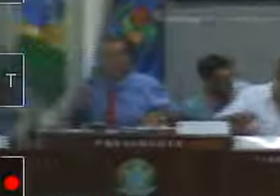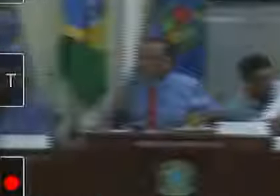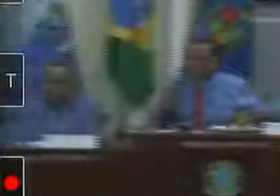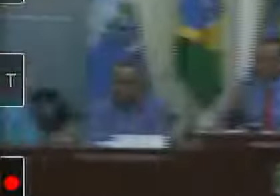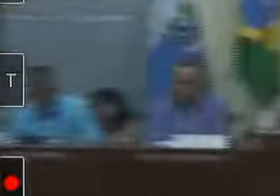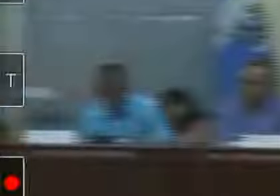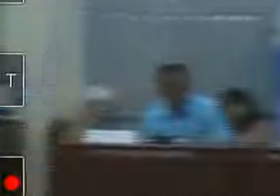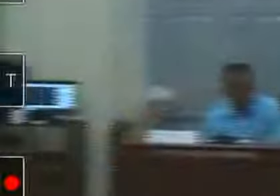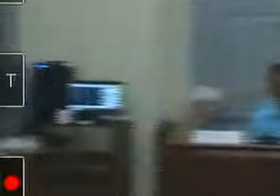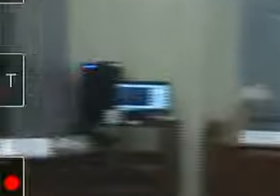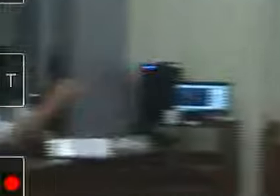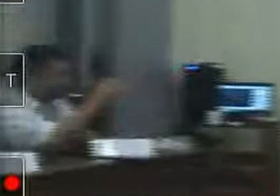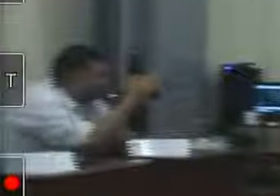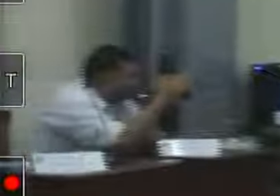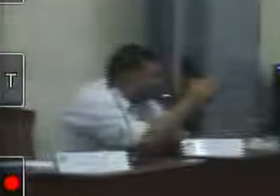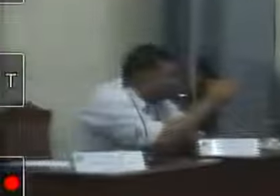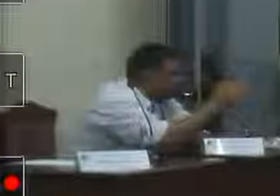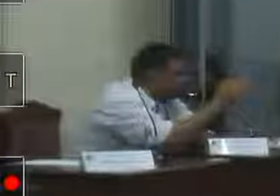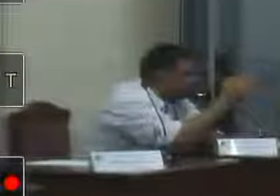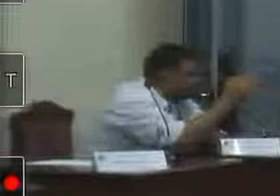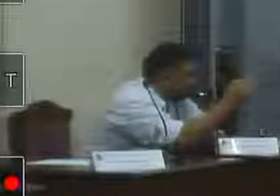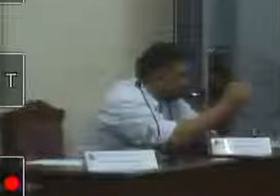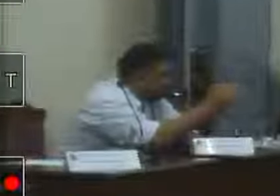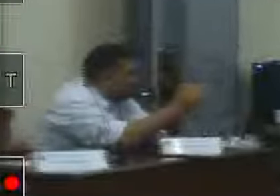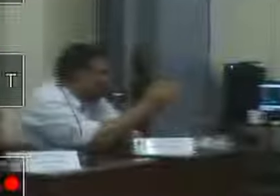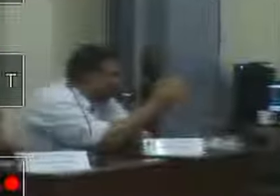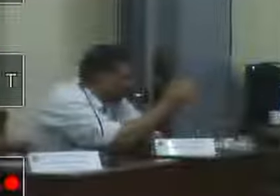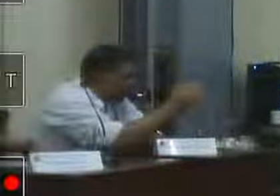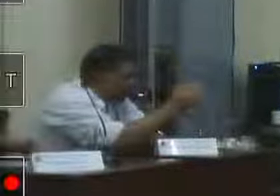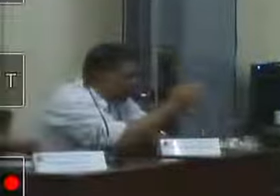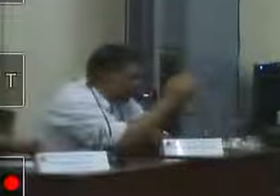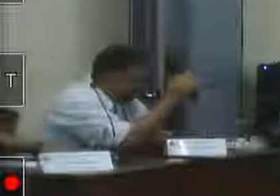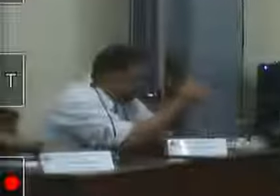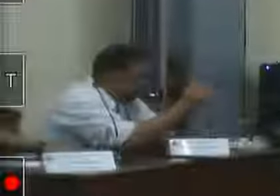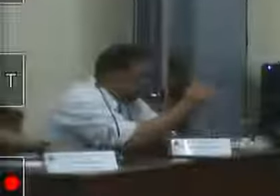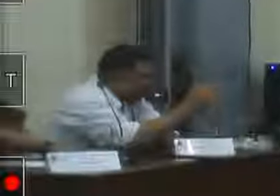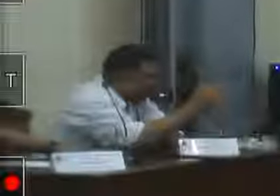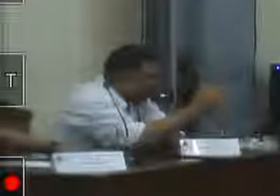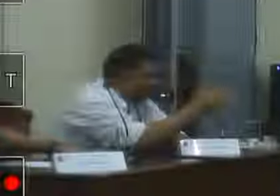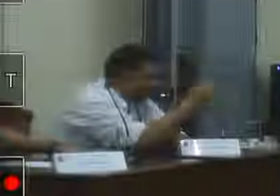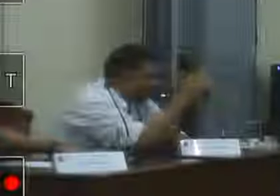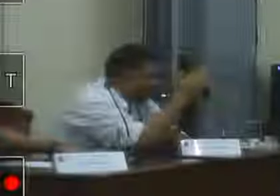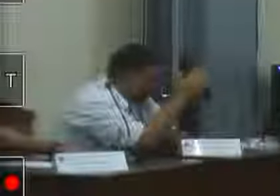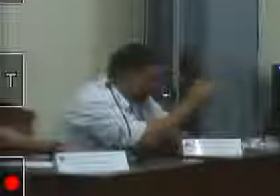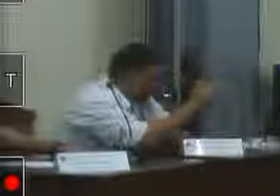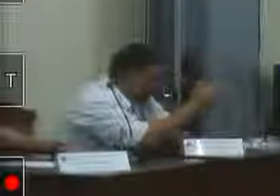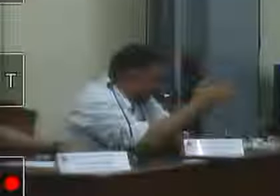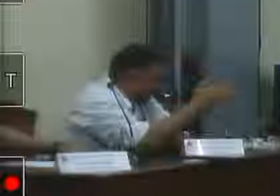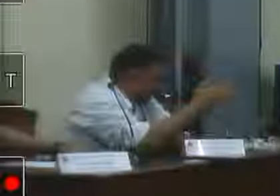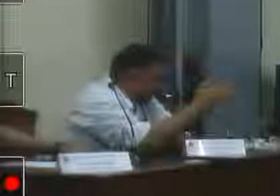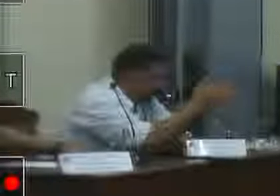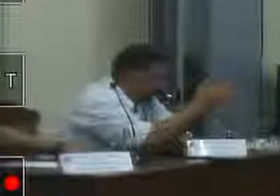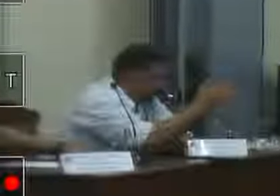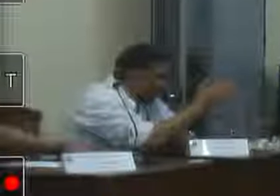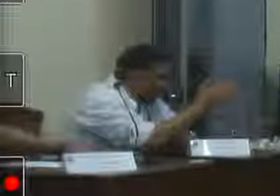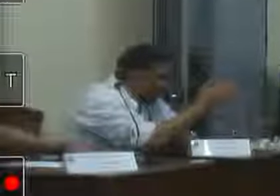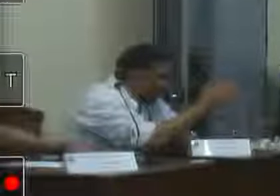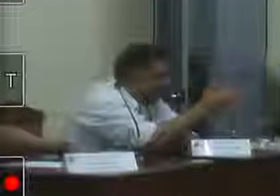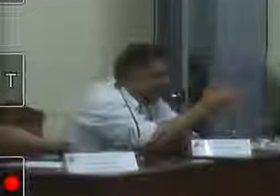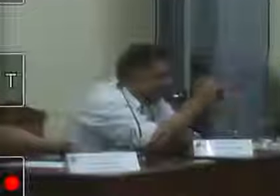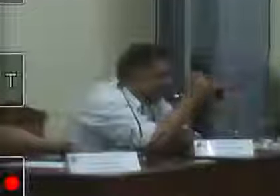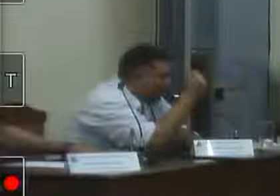requerimento verbal do vereador Silvio, minha sugestão, por favor, peça também ao prefeito a anulação do decreto, por favor,